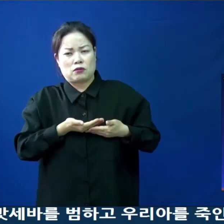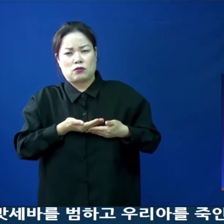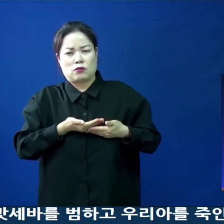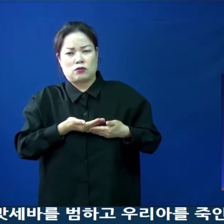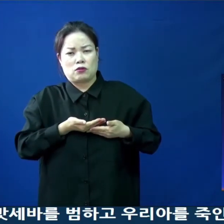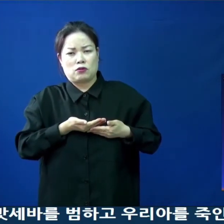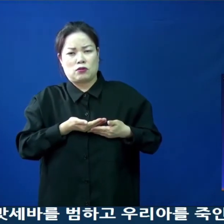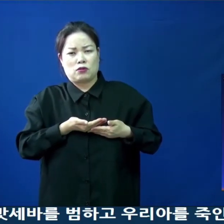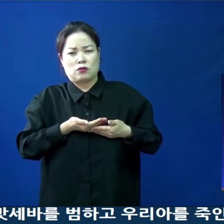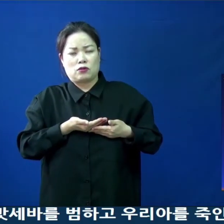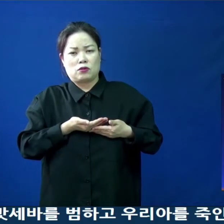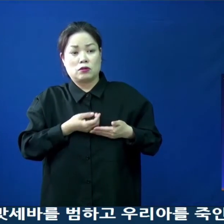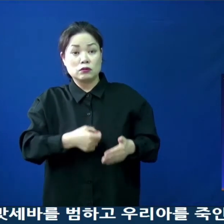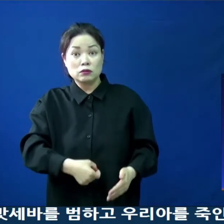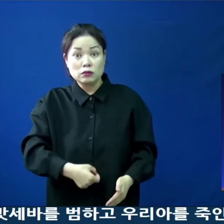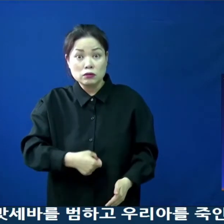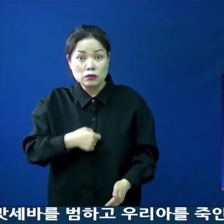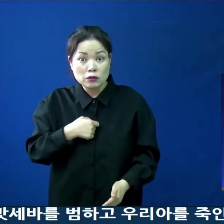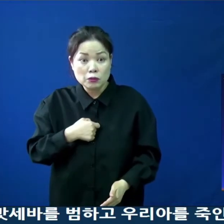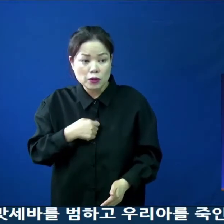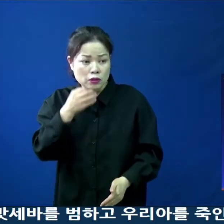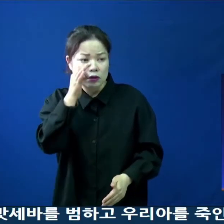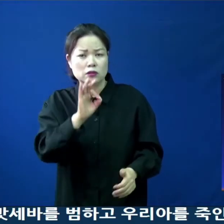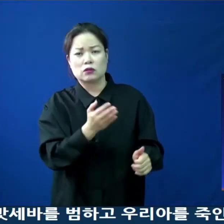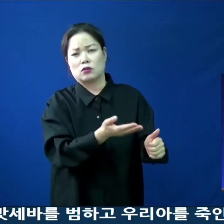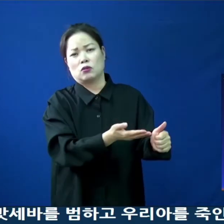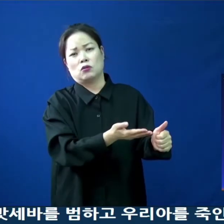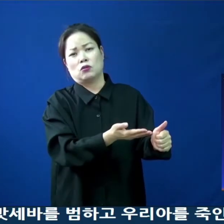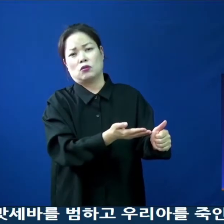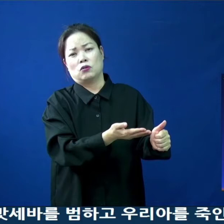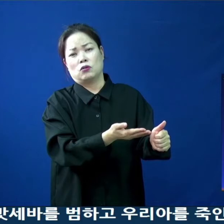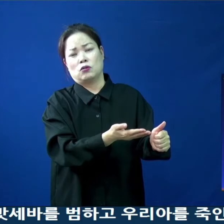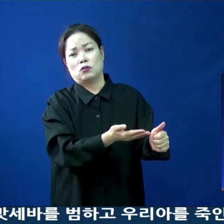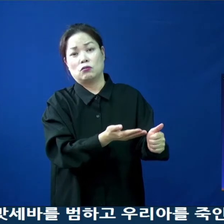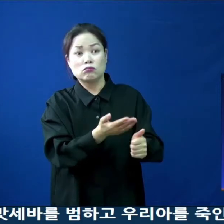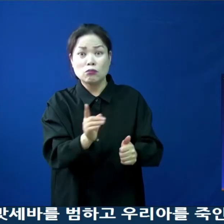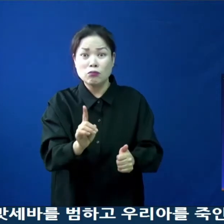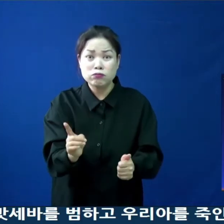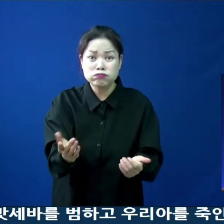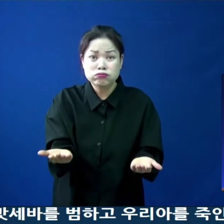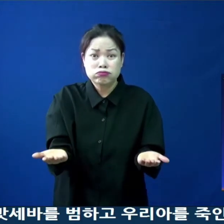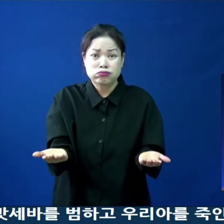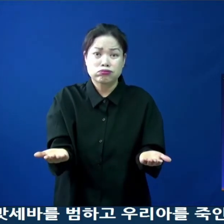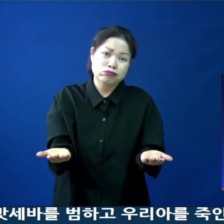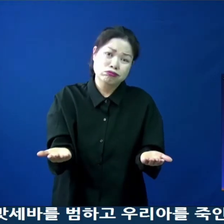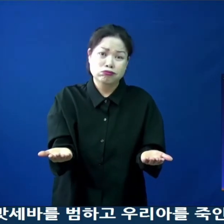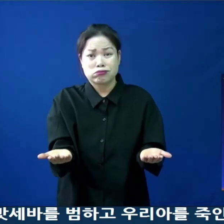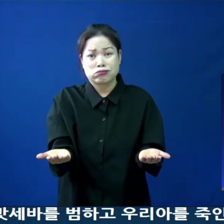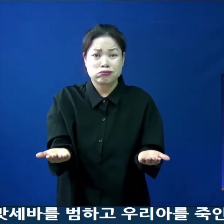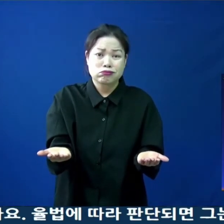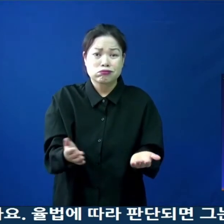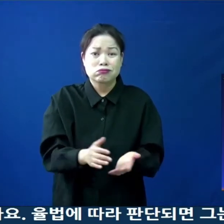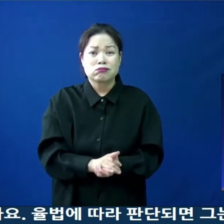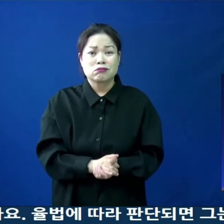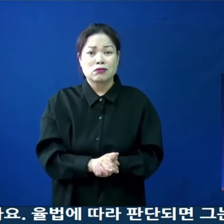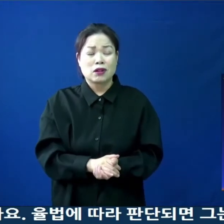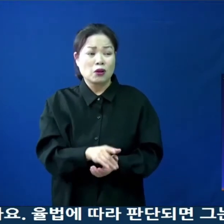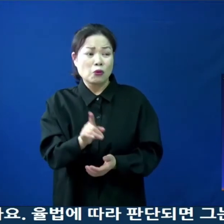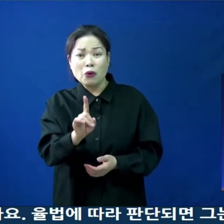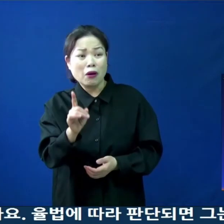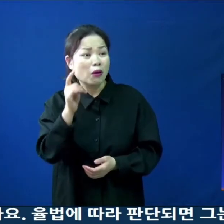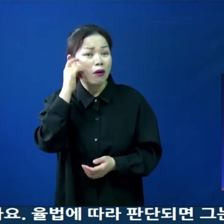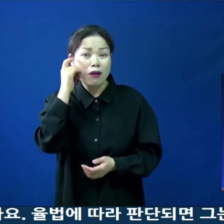것이죠. 의롭다고 해주셨다라는 것이죠. 여러분, 도대체 이것이 어떻게 가능합니까? 이것이